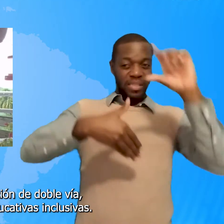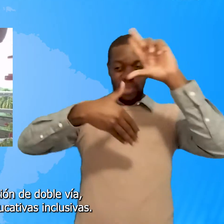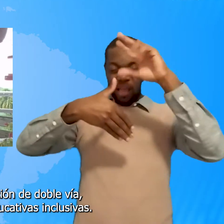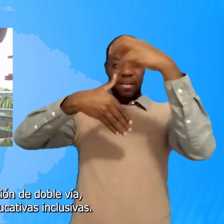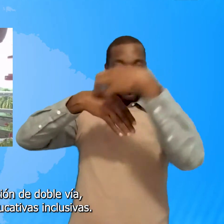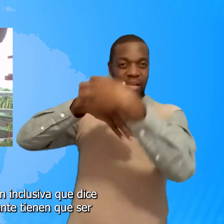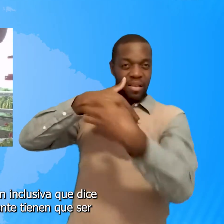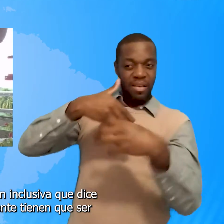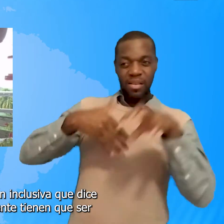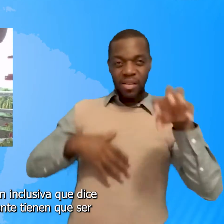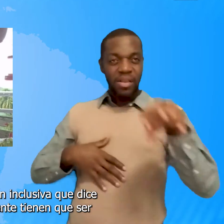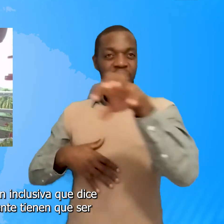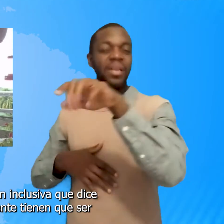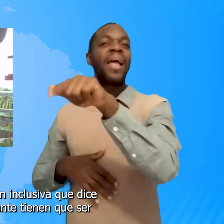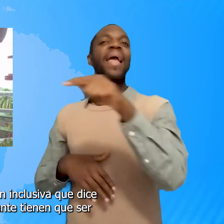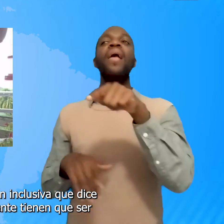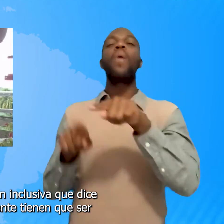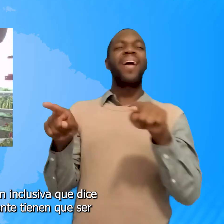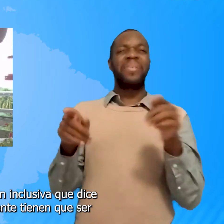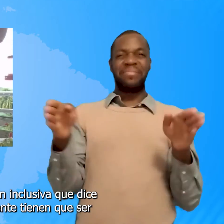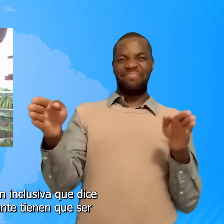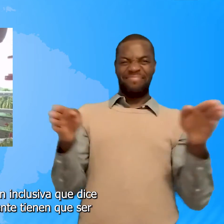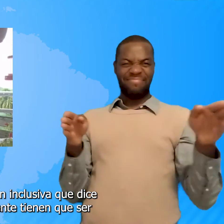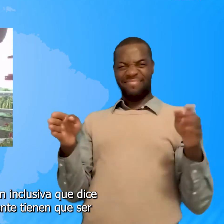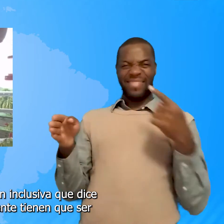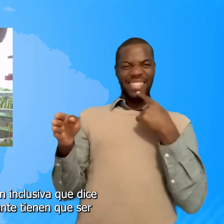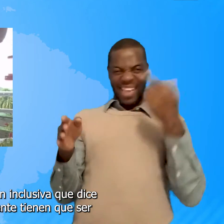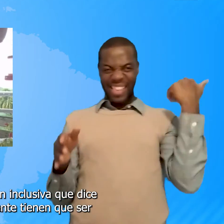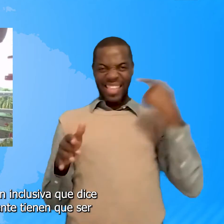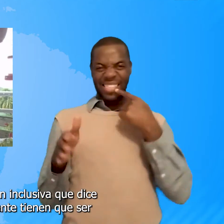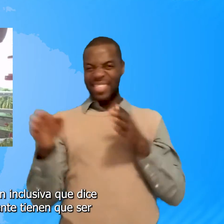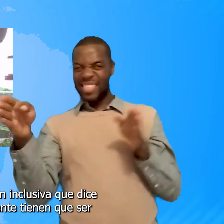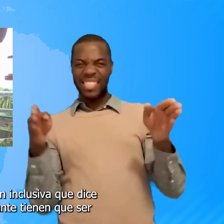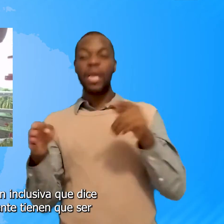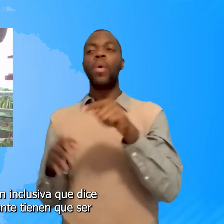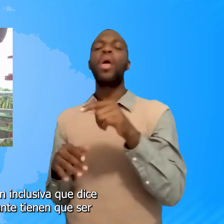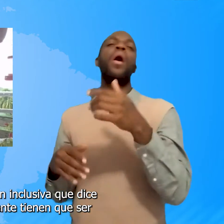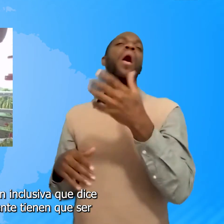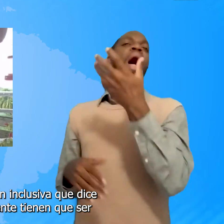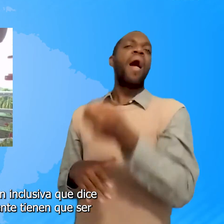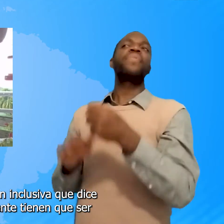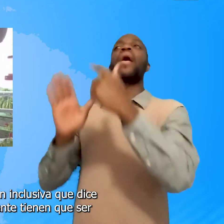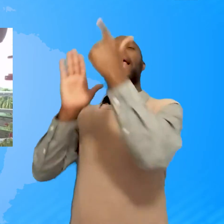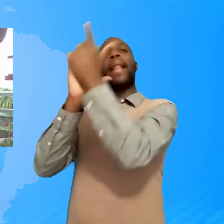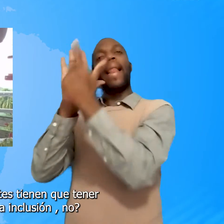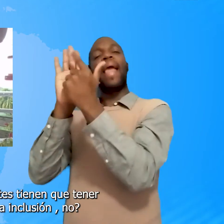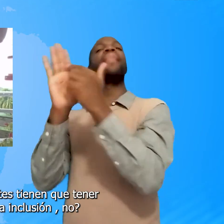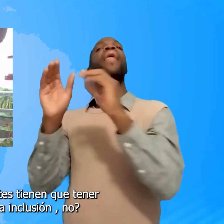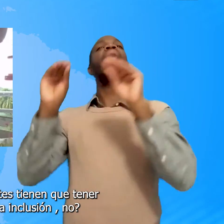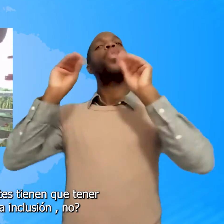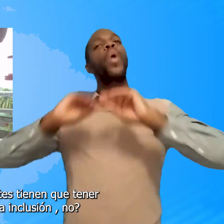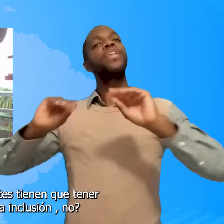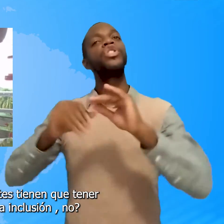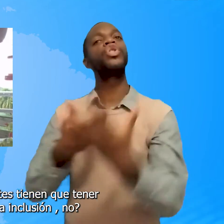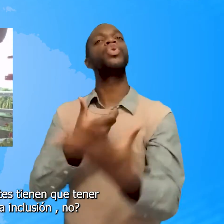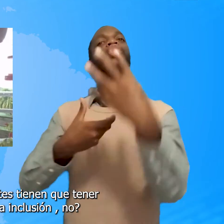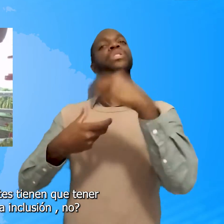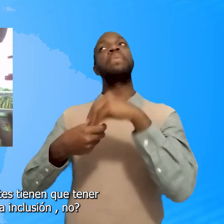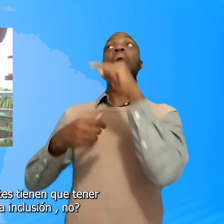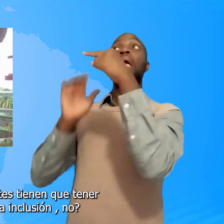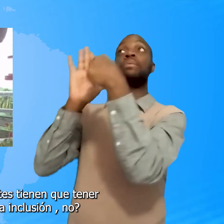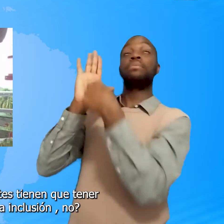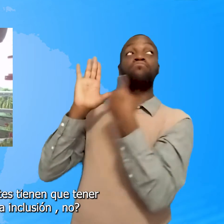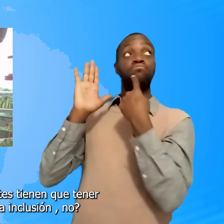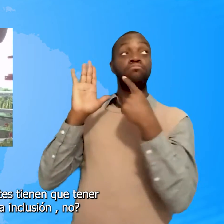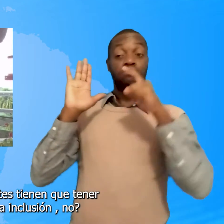educativas inclusivas. Hay ley de educación inclusiva que dice que transversalmente tienen que ser, que todos los docentes tienen que tener